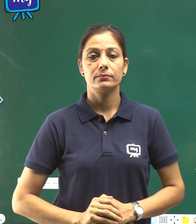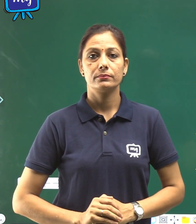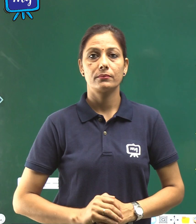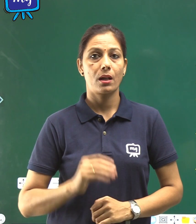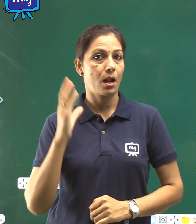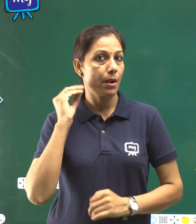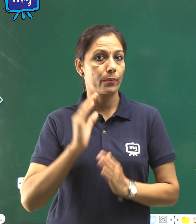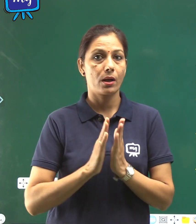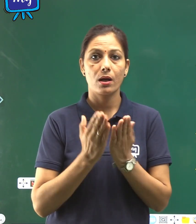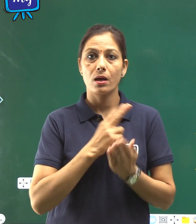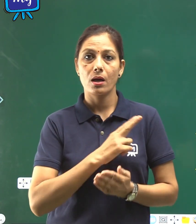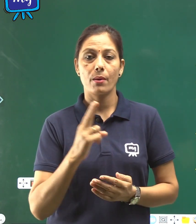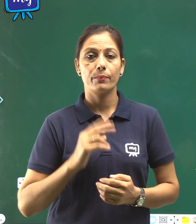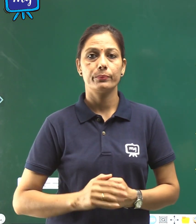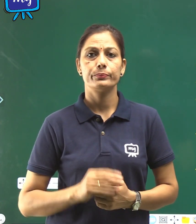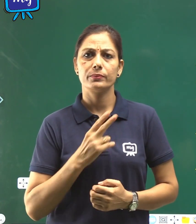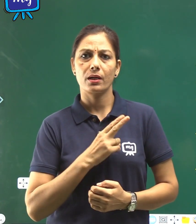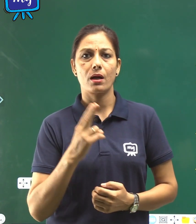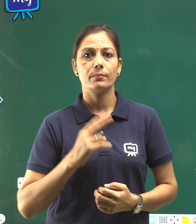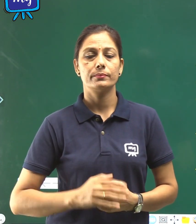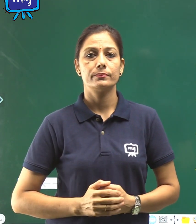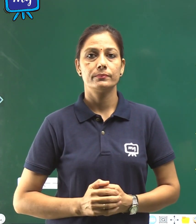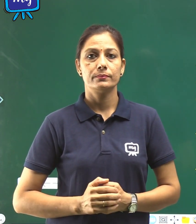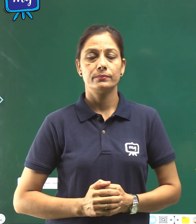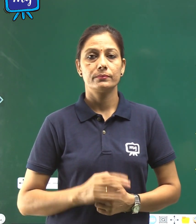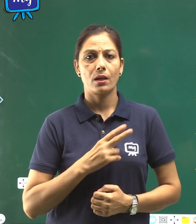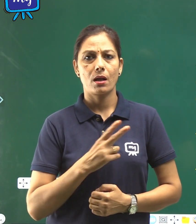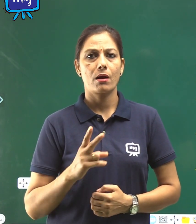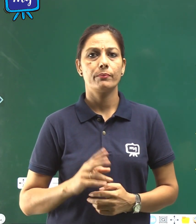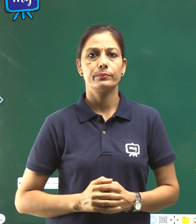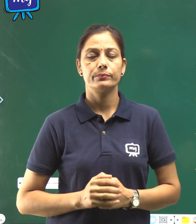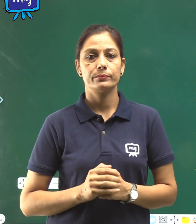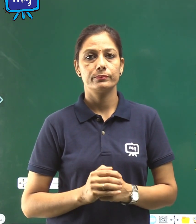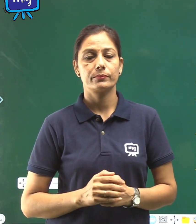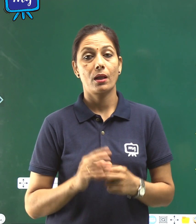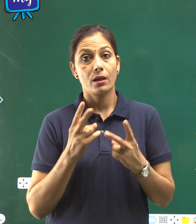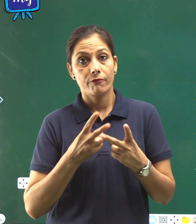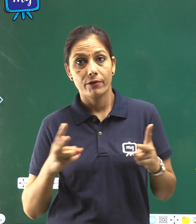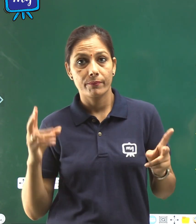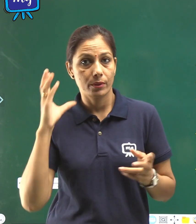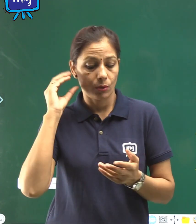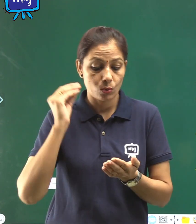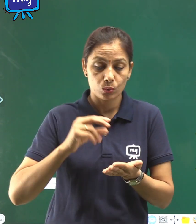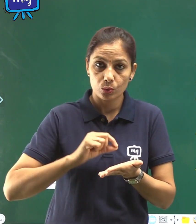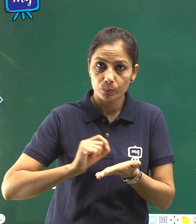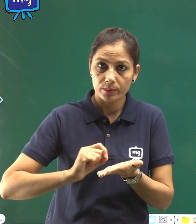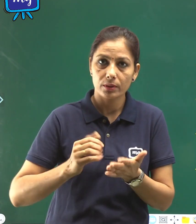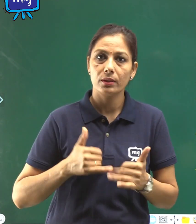बांस का पुल, गरम हवाएं, जंगल का दर्द आदि है।